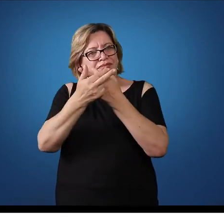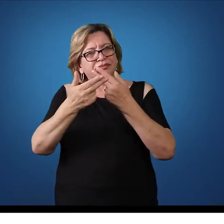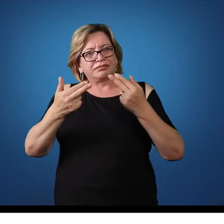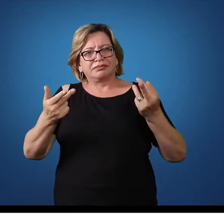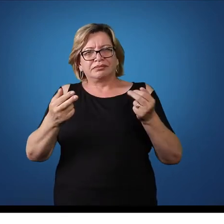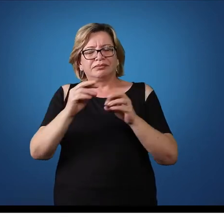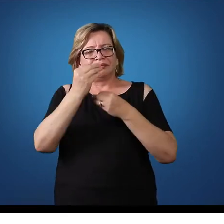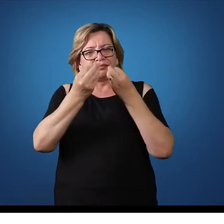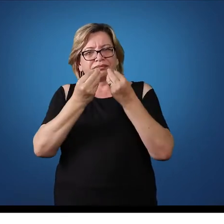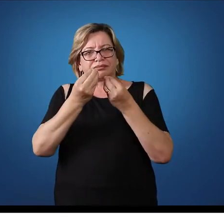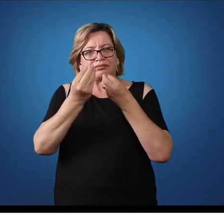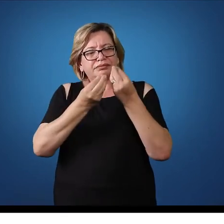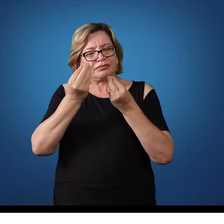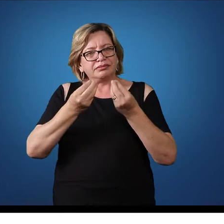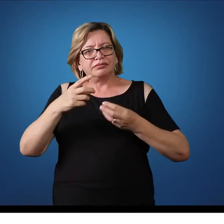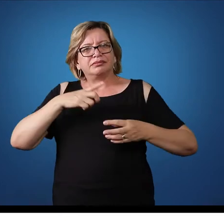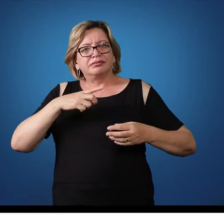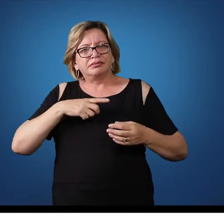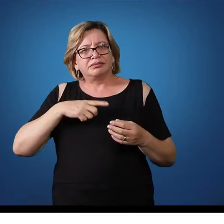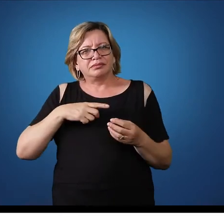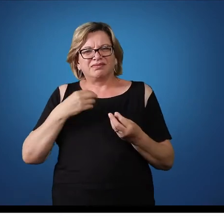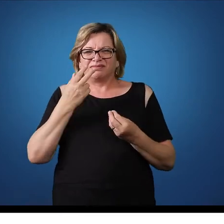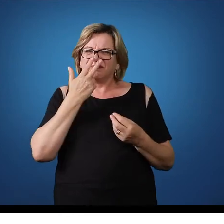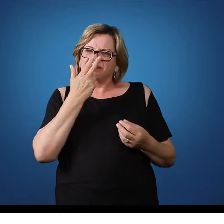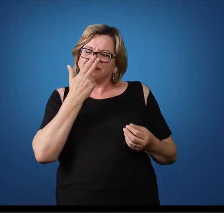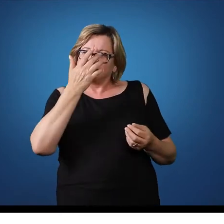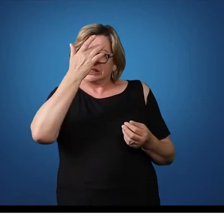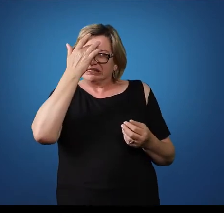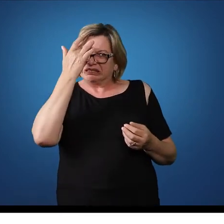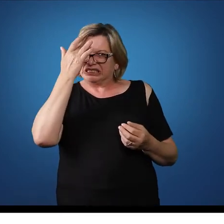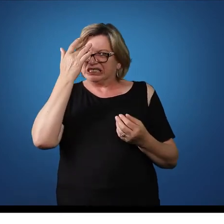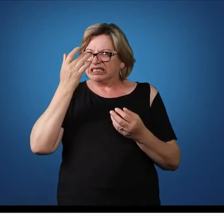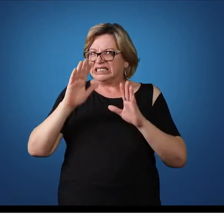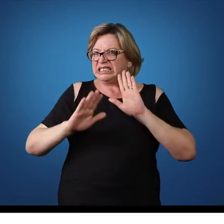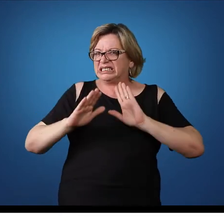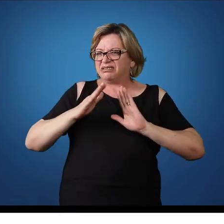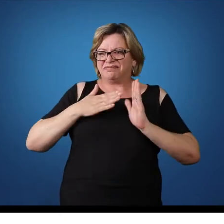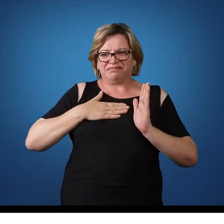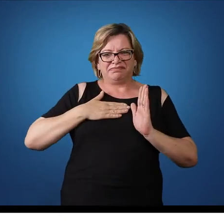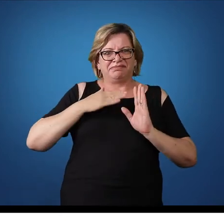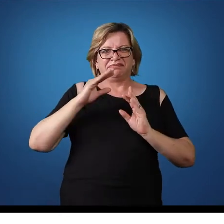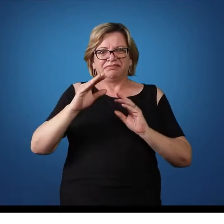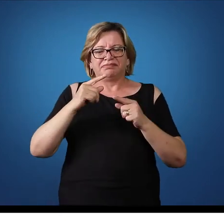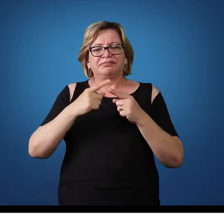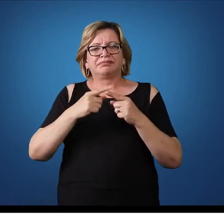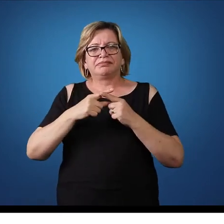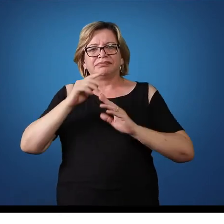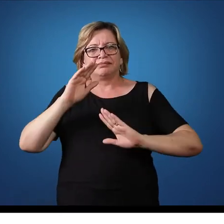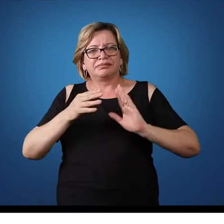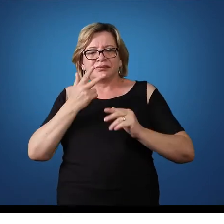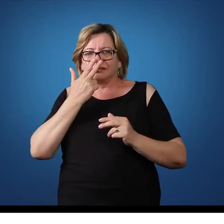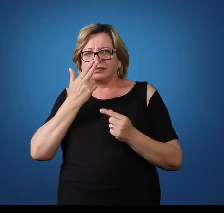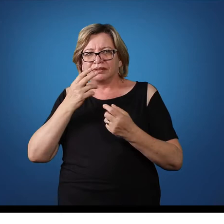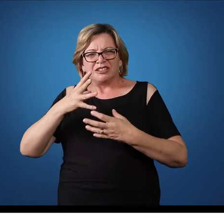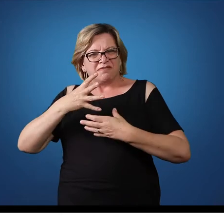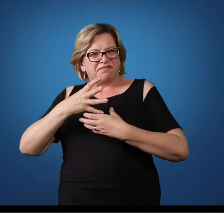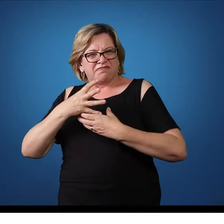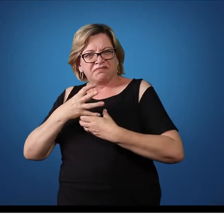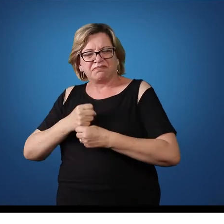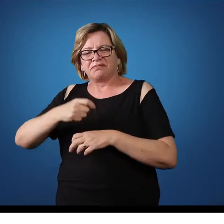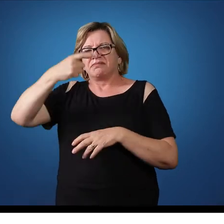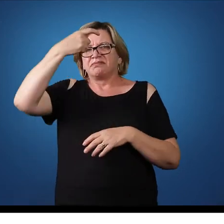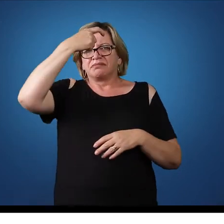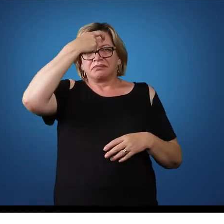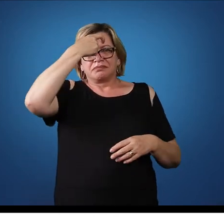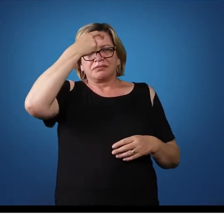de Stravinsky, quando estreou, foi recebida com escárnio e revolta, porque, aparentemente, ofendia a sensibilidade